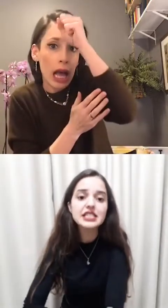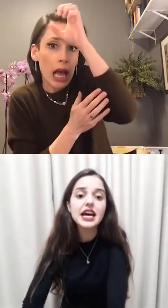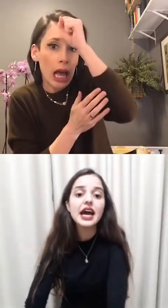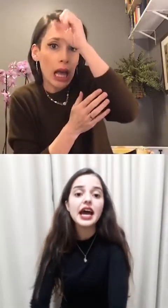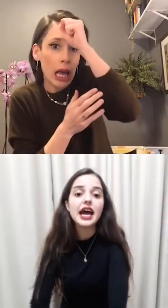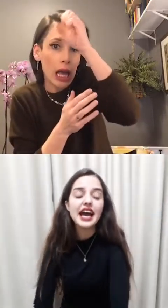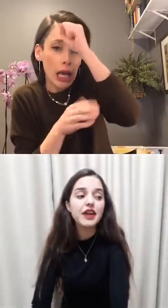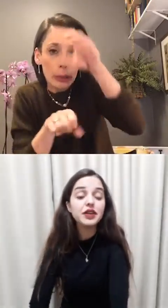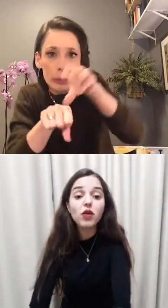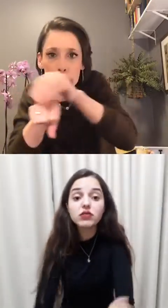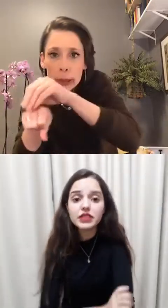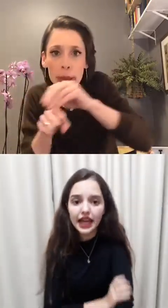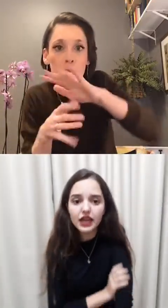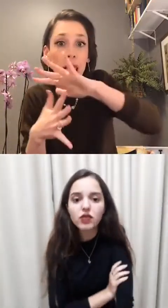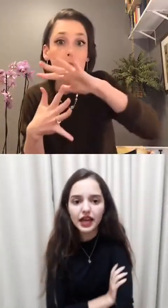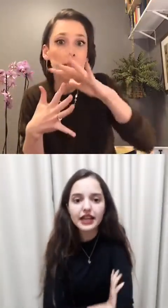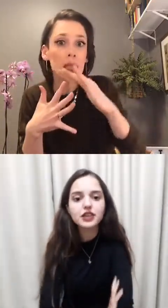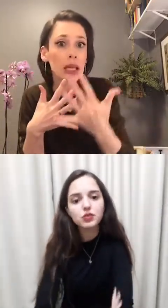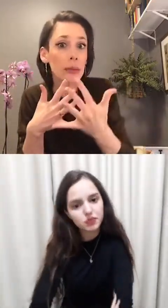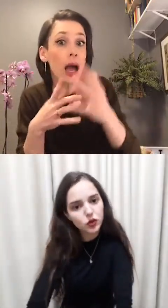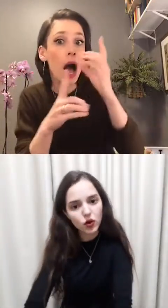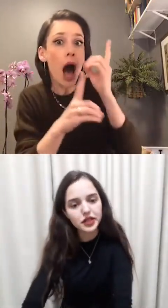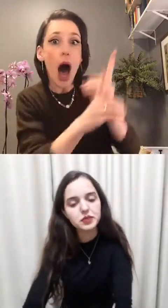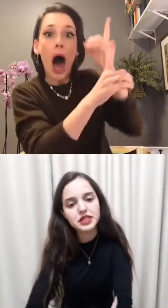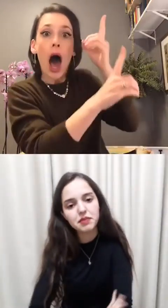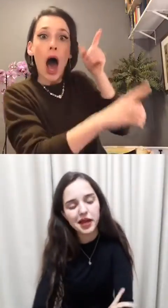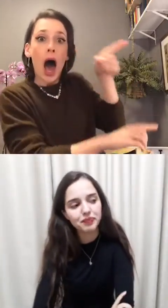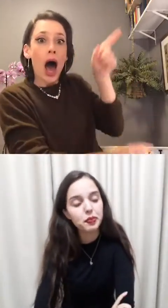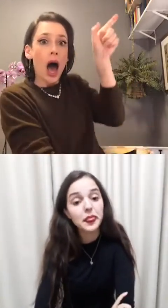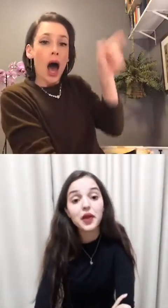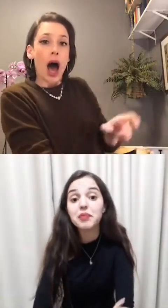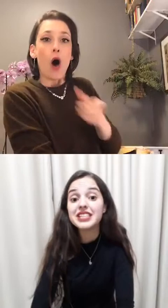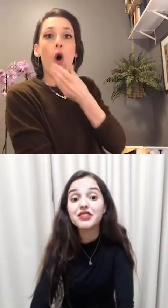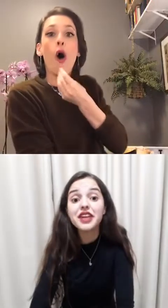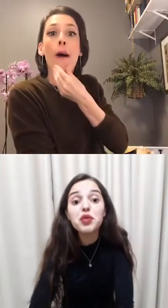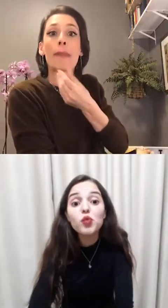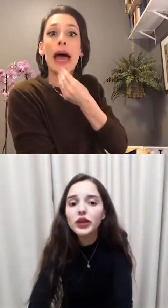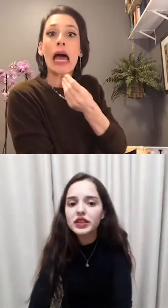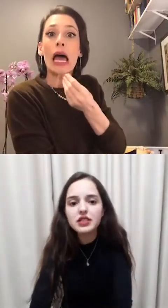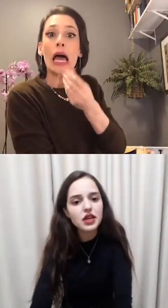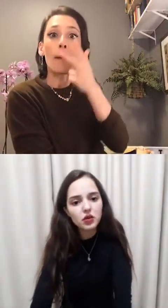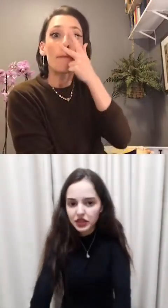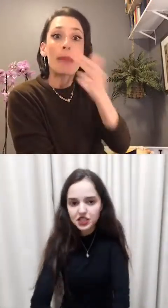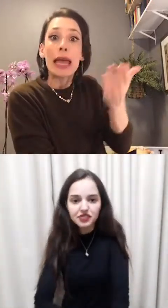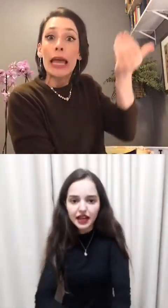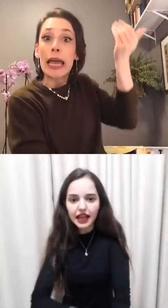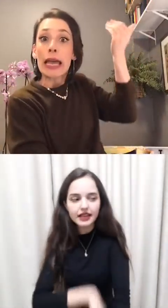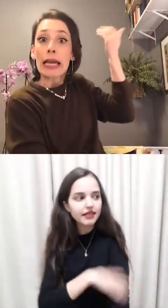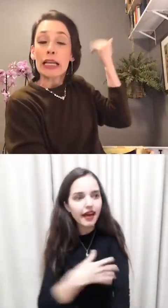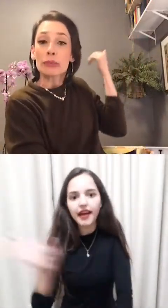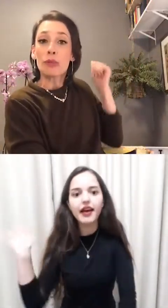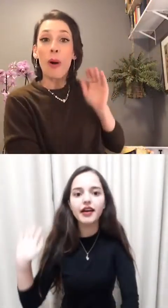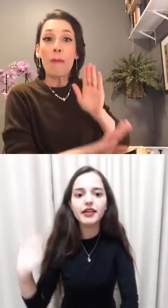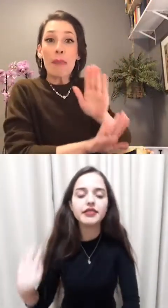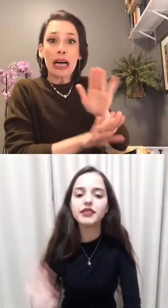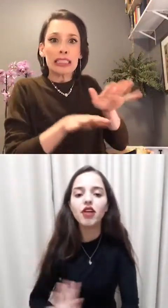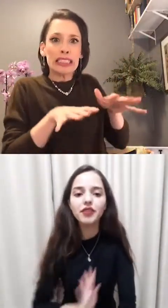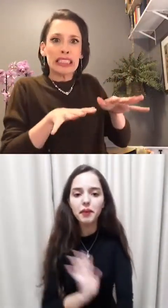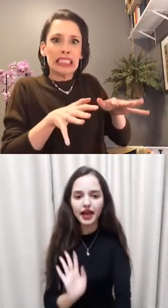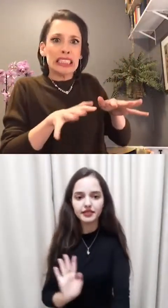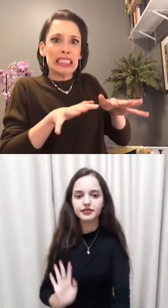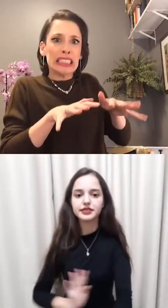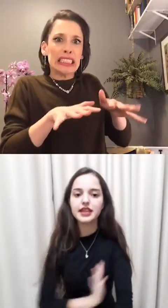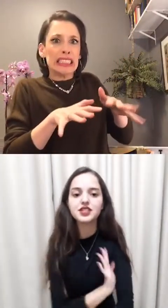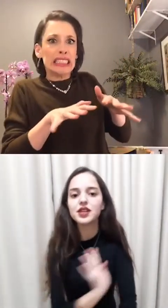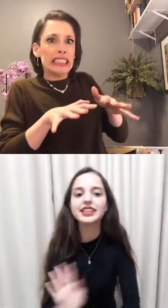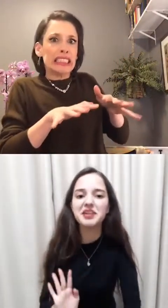Libras, eu encontrei com ele no ônibus também. Mas eu fiquei muito insegura de falar até o